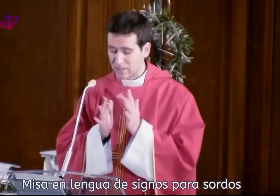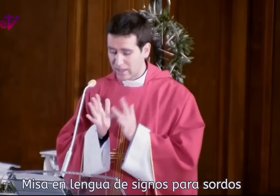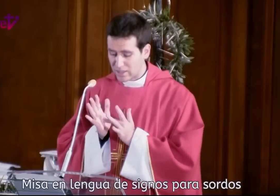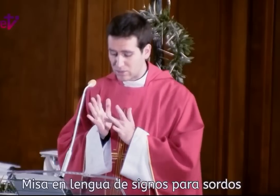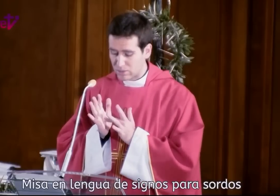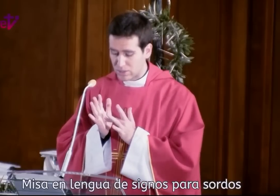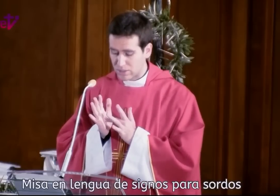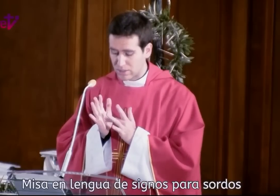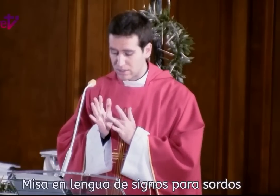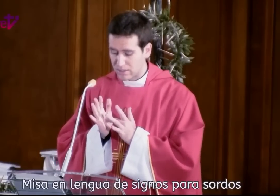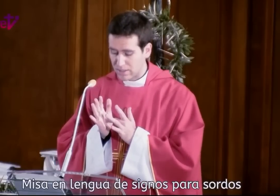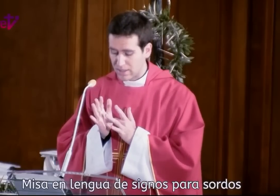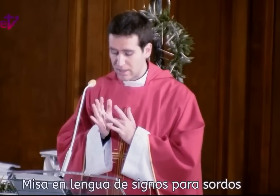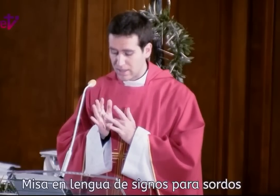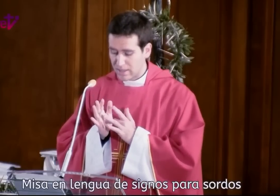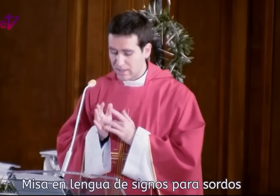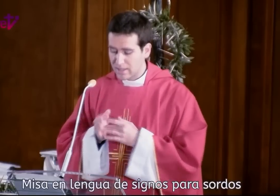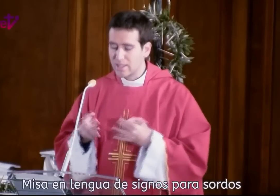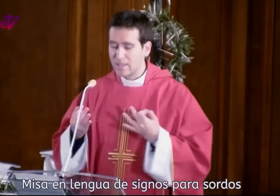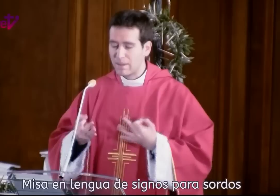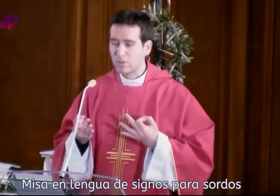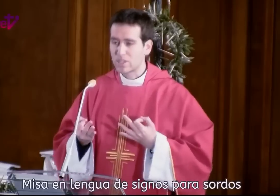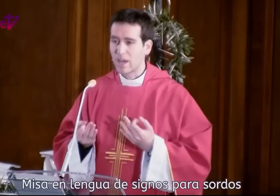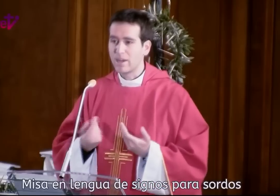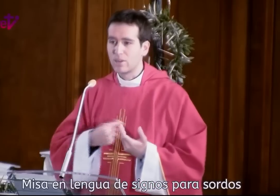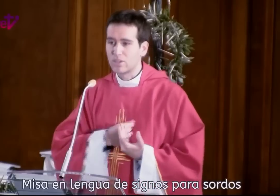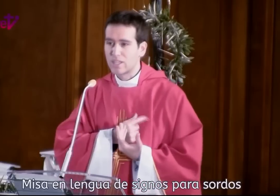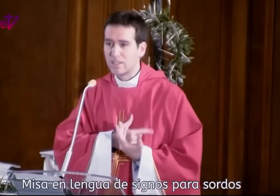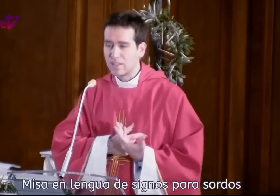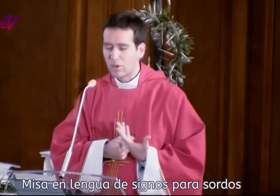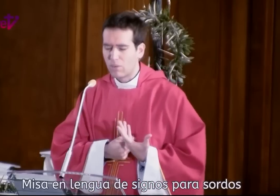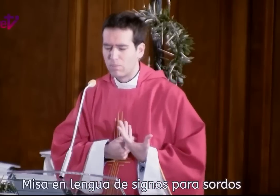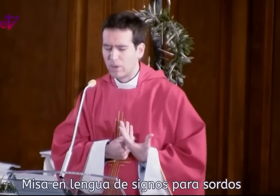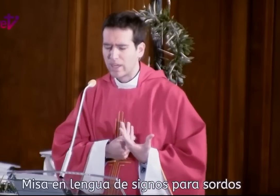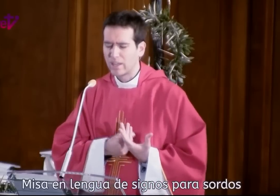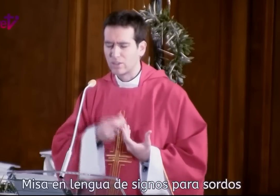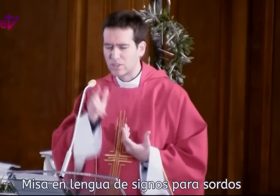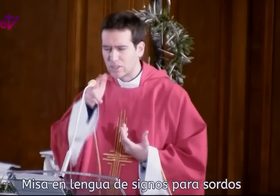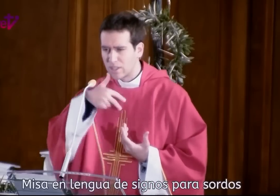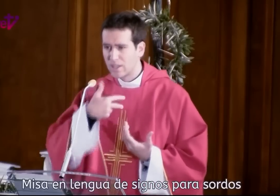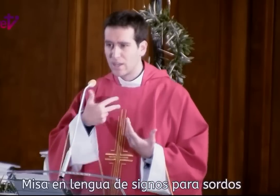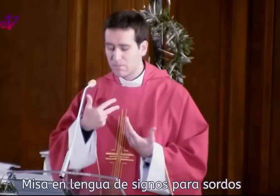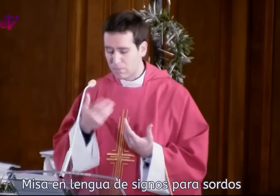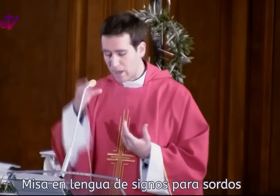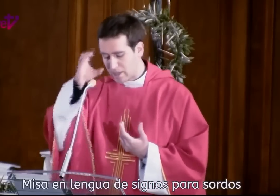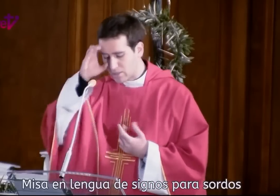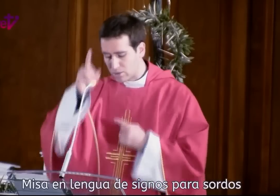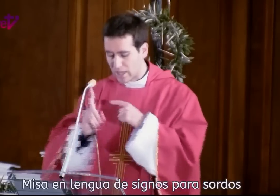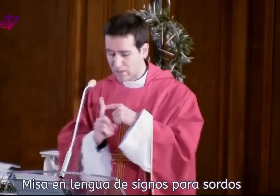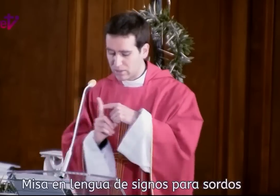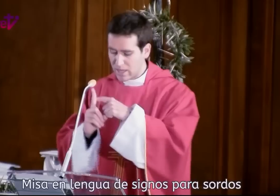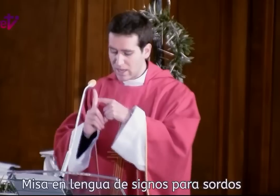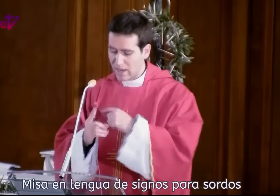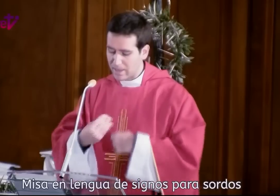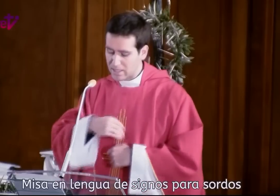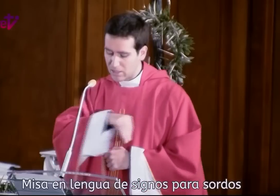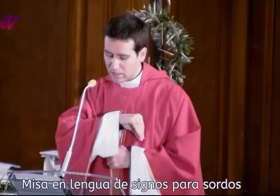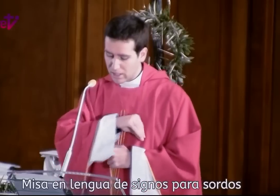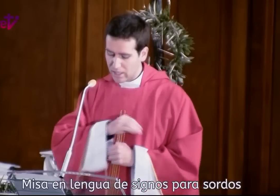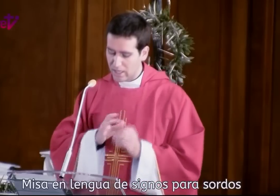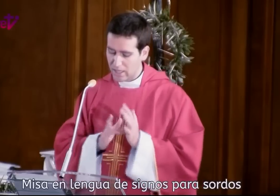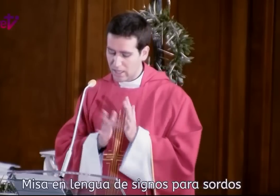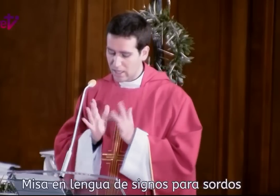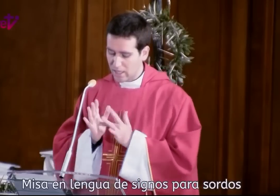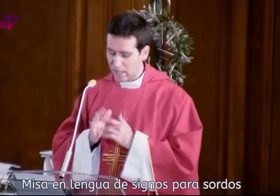enamorados de Jesús, debemos habernos sentido compungidos por haber escuchado la